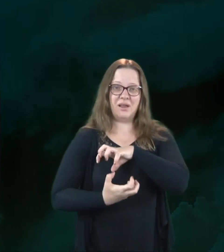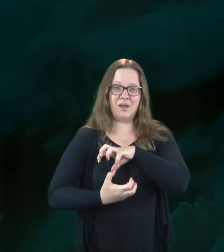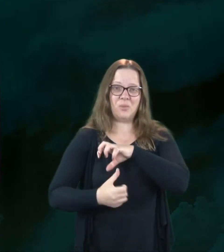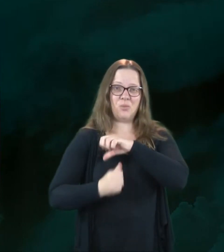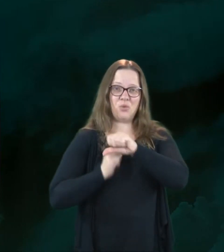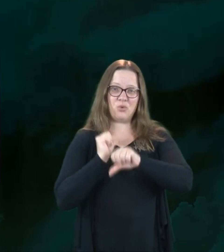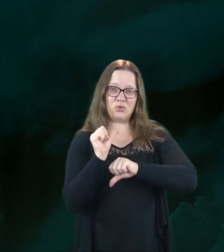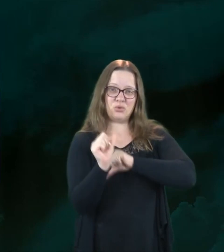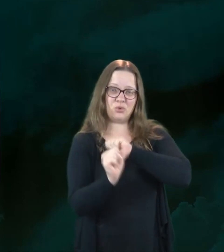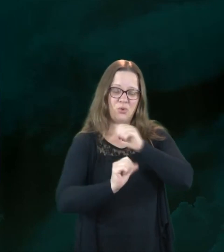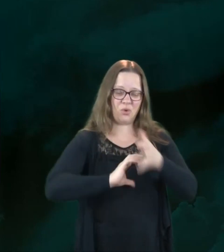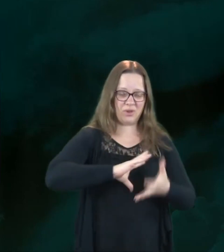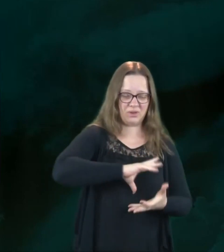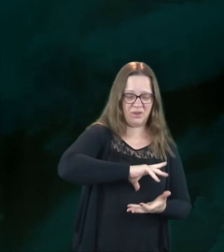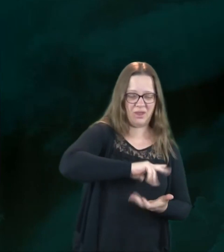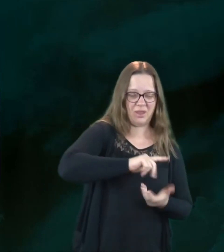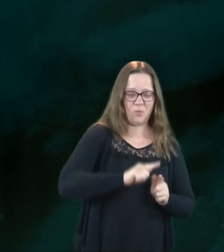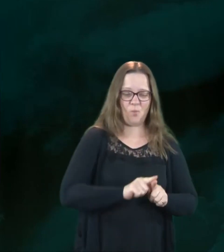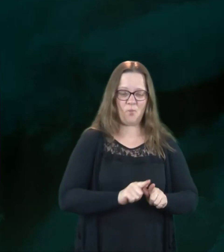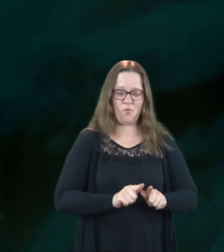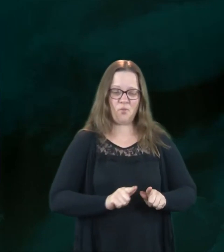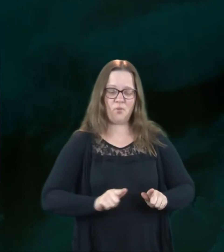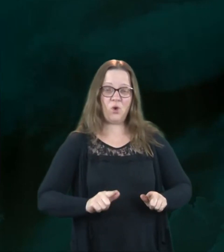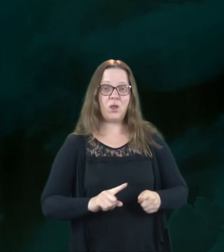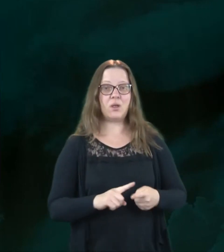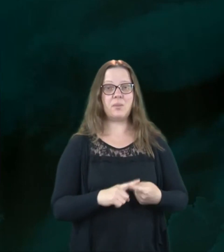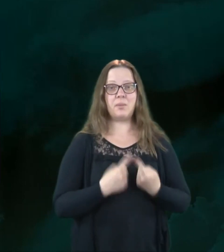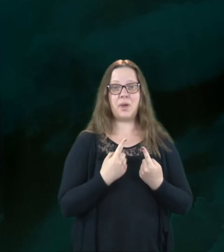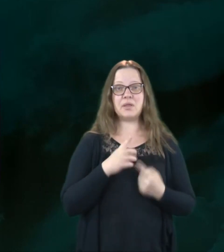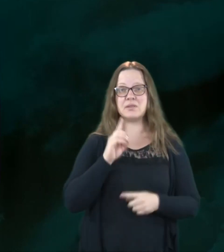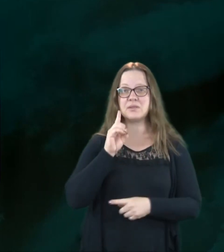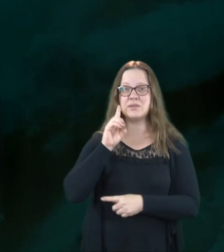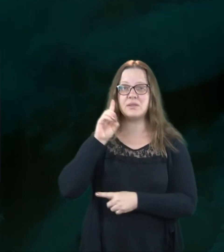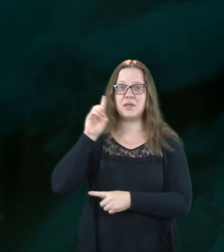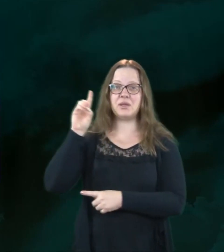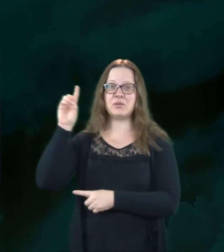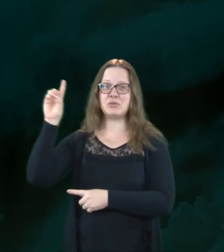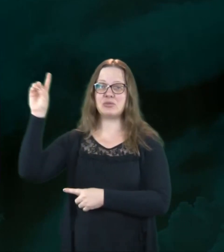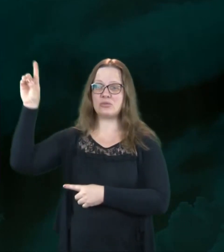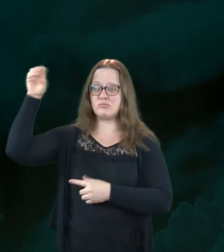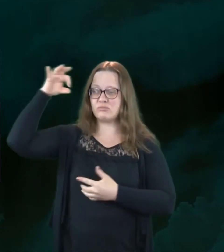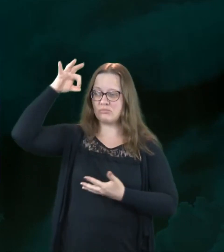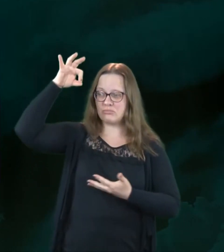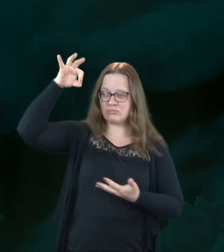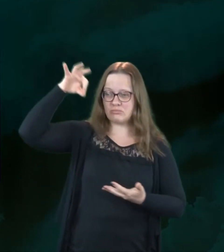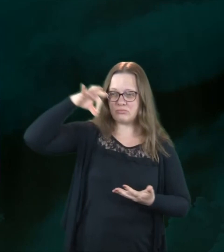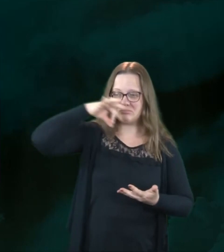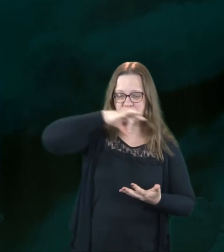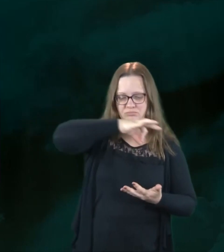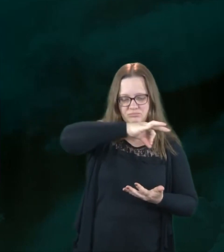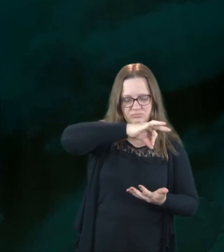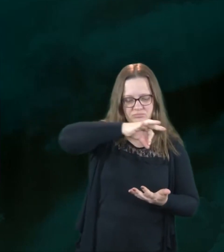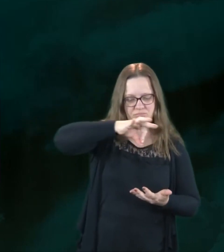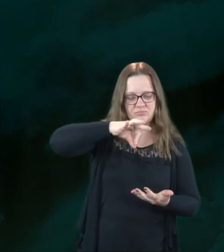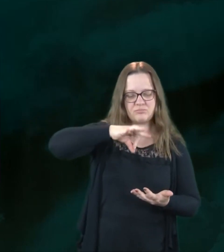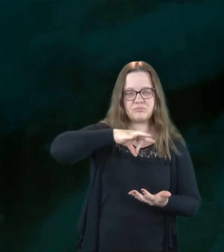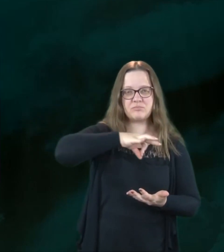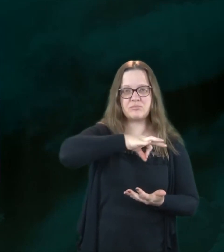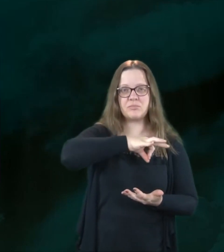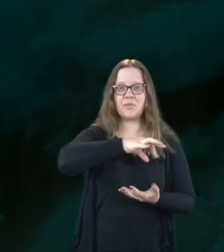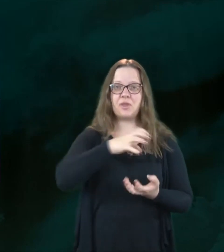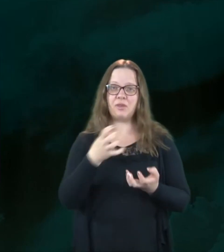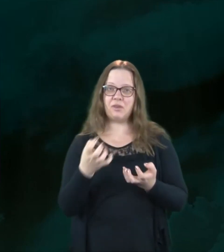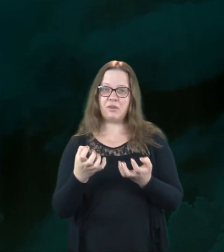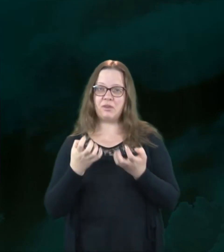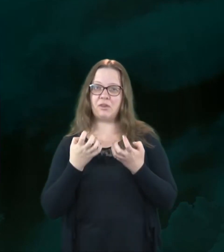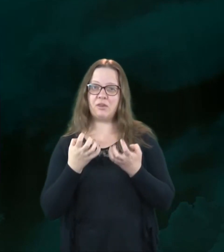Deus pairava por sobre as águas. E Deus então decidiu restaurar a sua criação aqui na